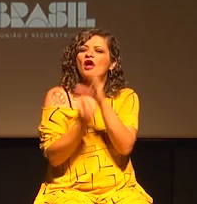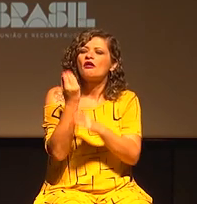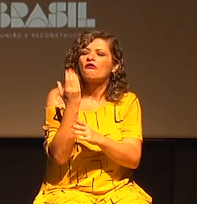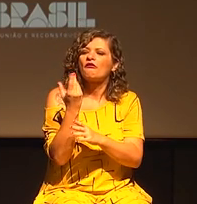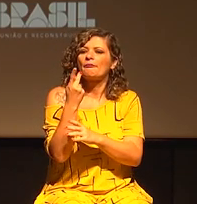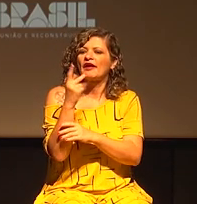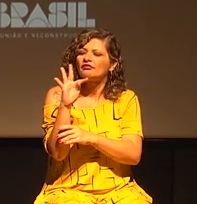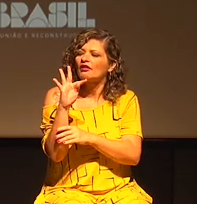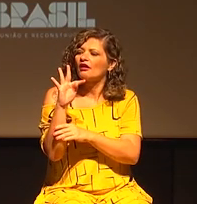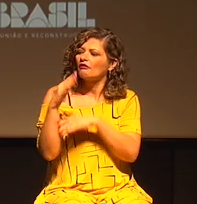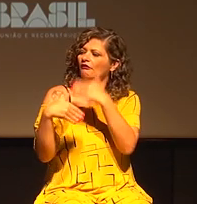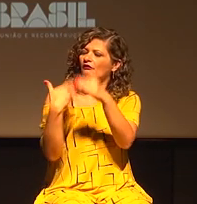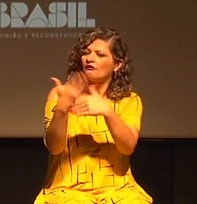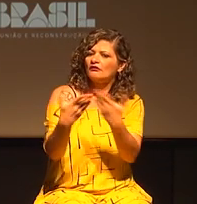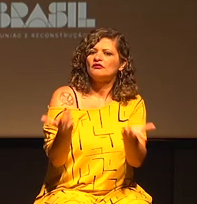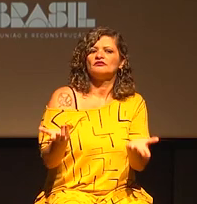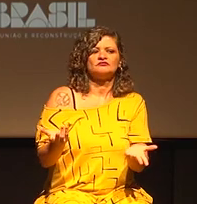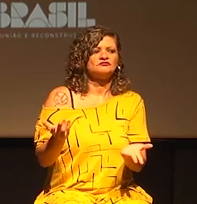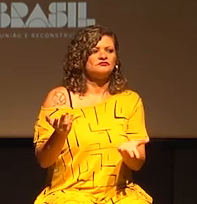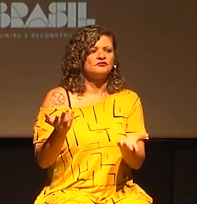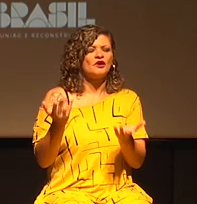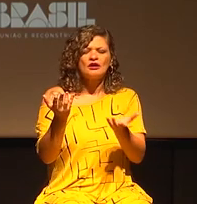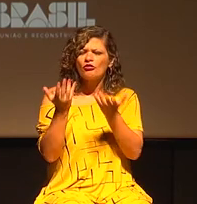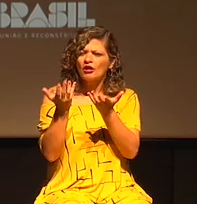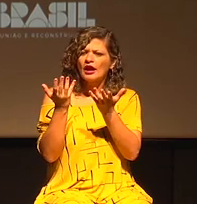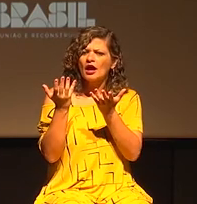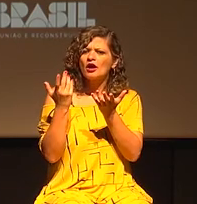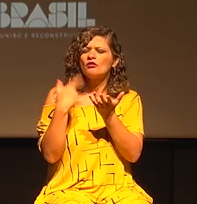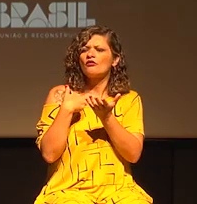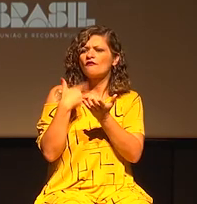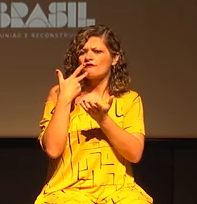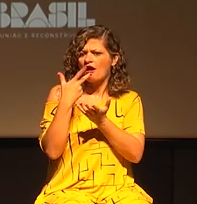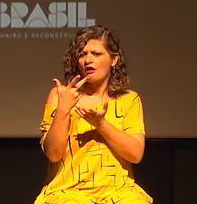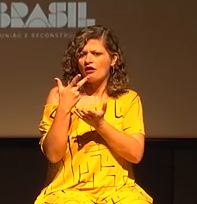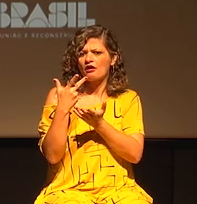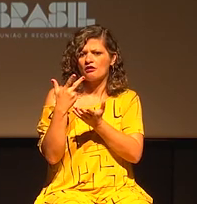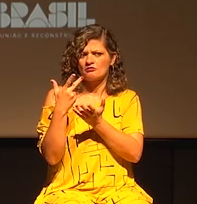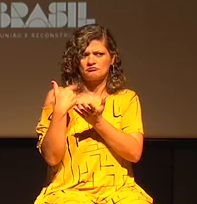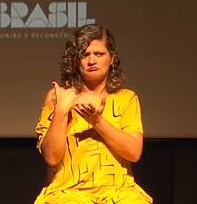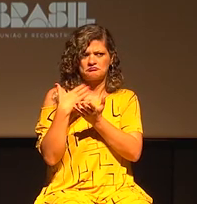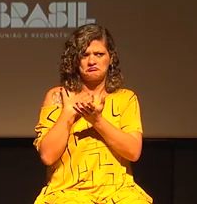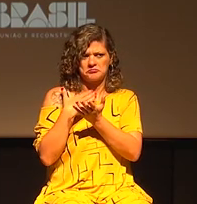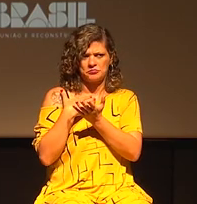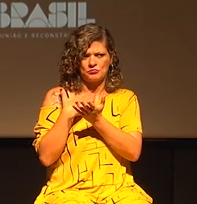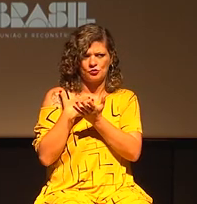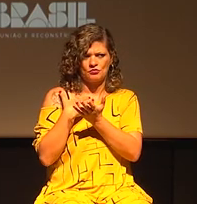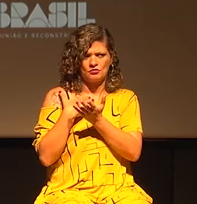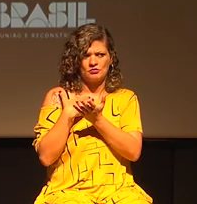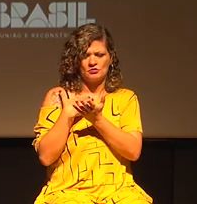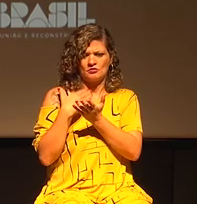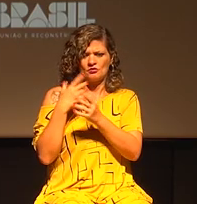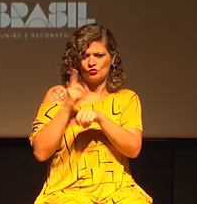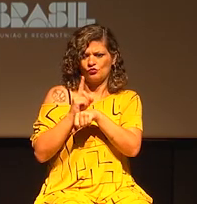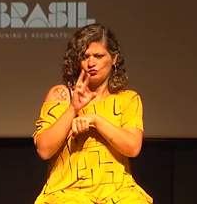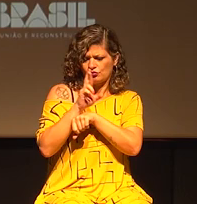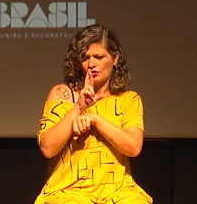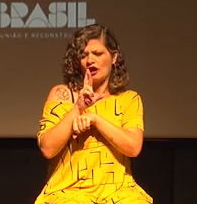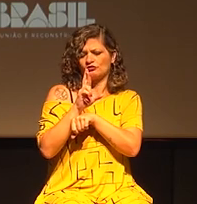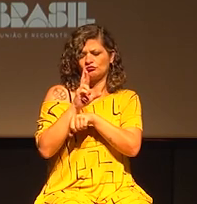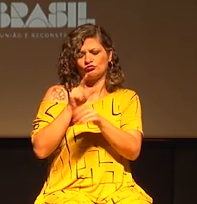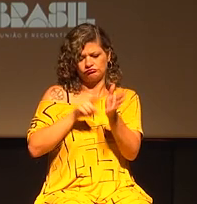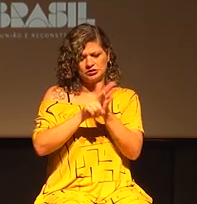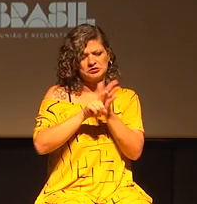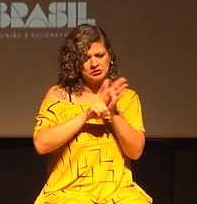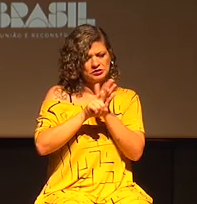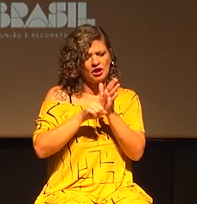né também de forma disruptiva né agora eu queria falar Porque durante a minha a minha meu doutorado né Eu fiz uma pesquisa de campo eu